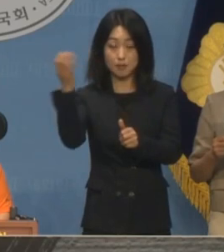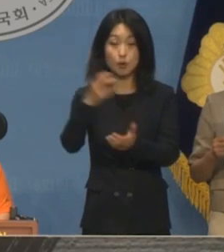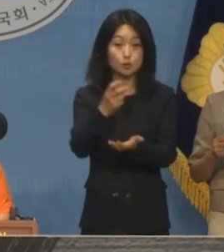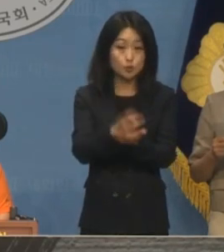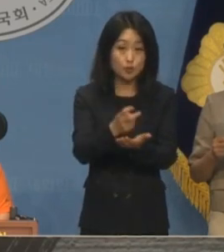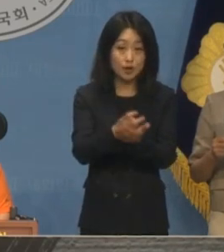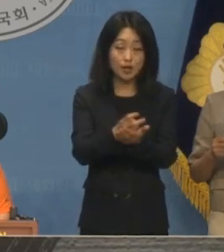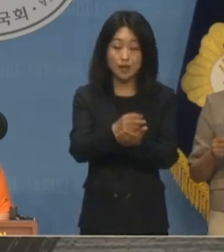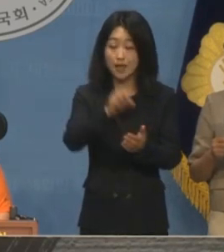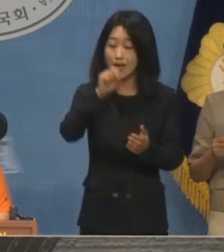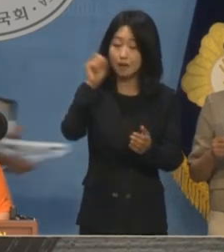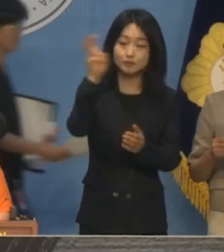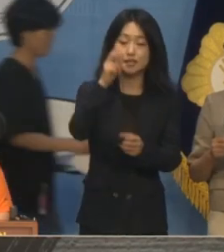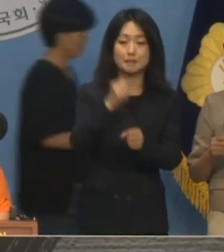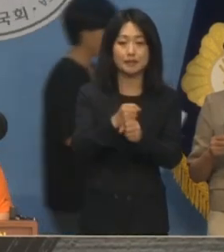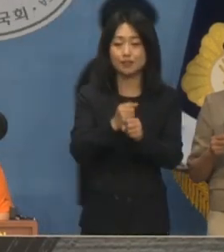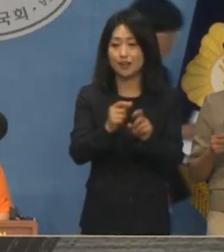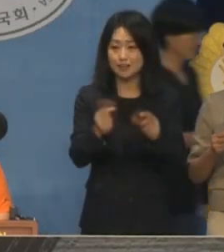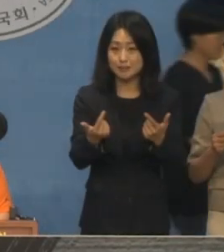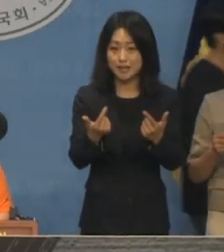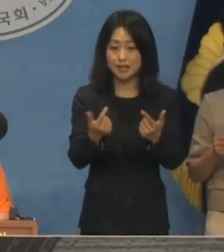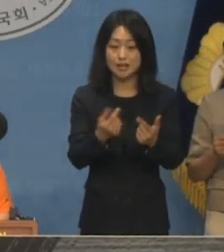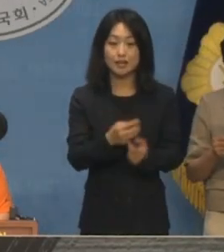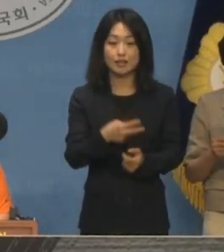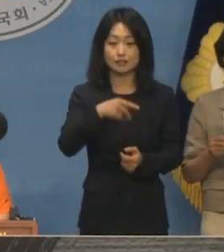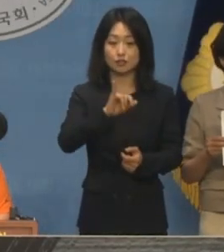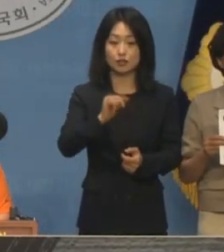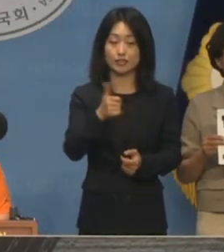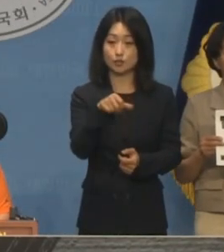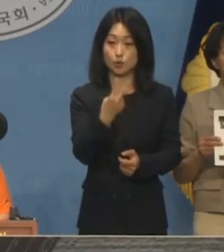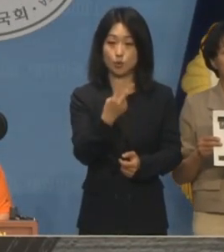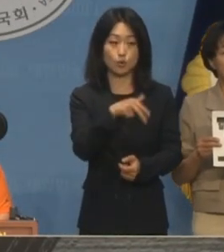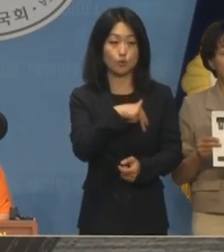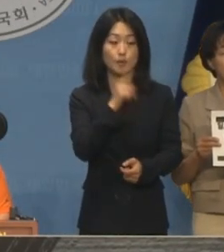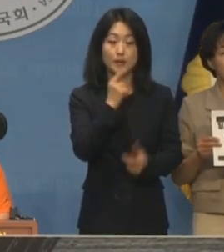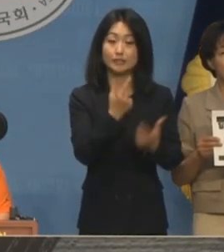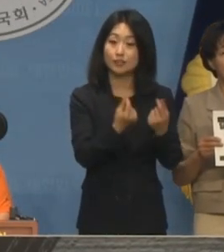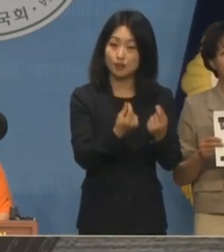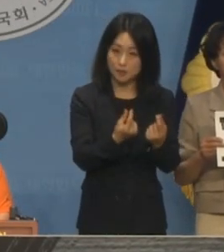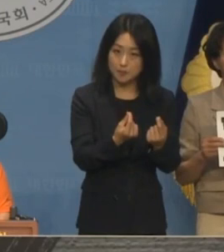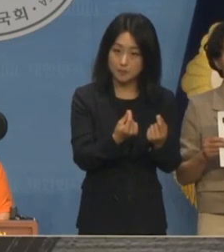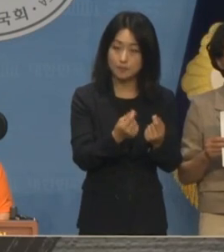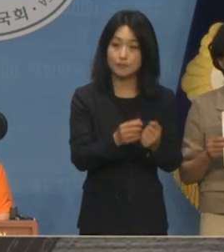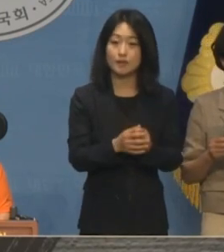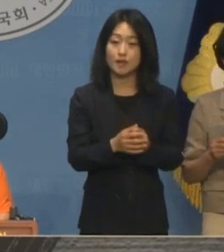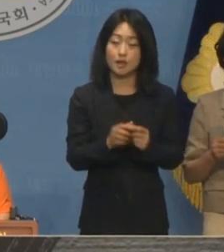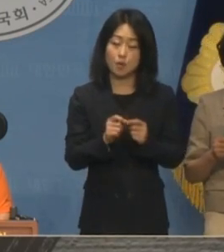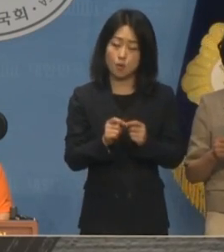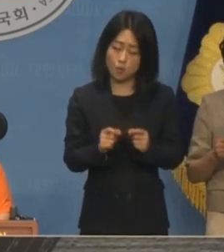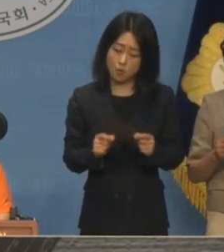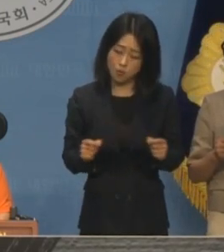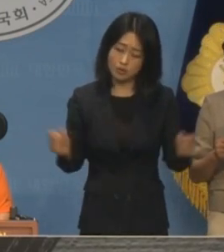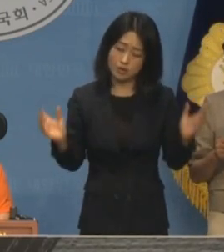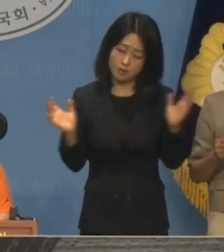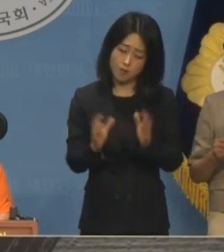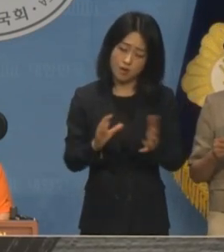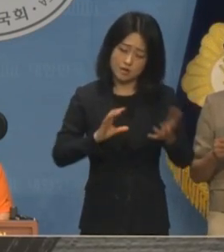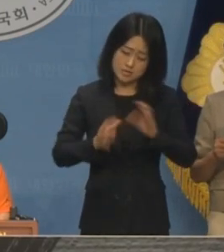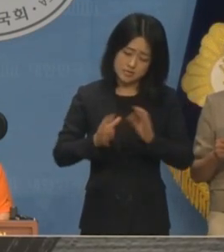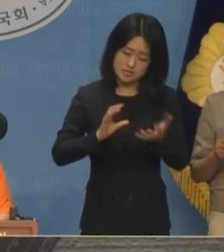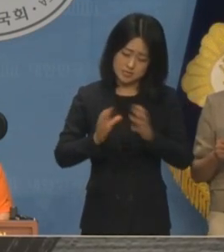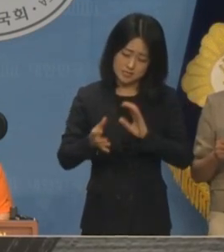만들어진 것이 아닙니다. 앞서 우리 서윤규 의원님이 말씀하신 것처럼 기나긴 논의